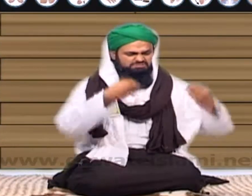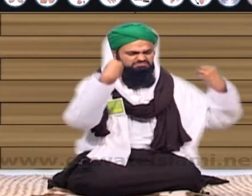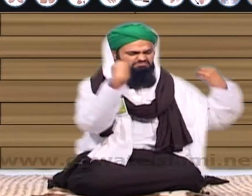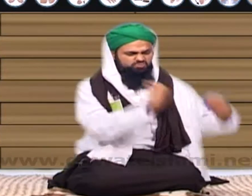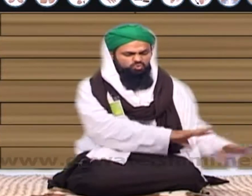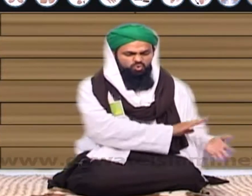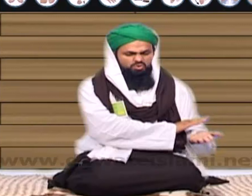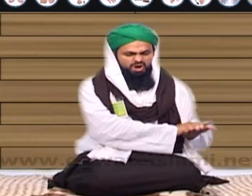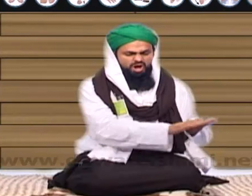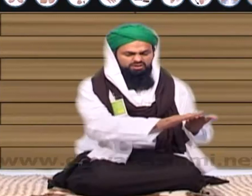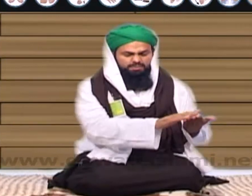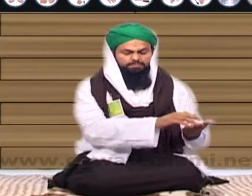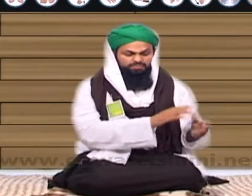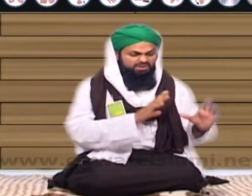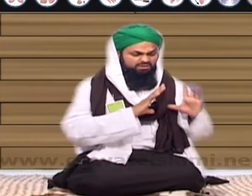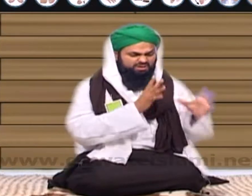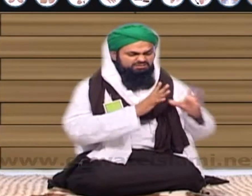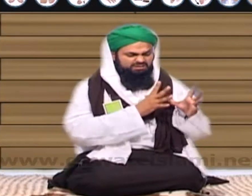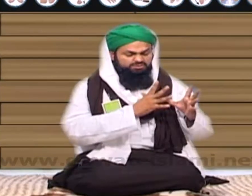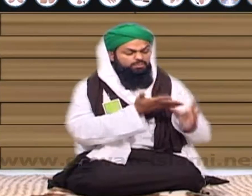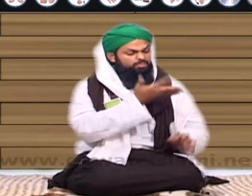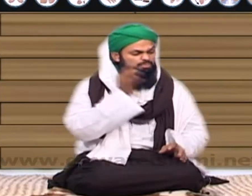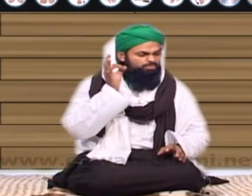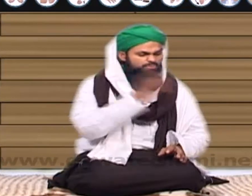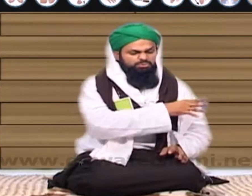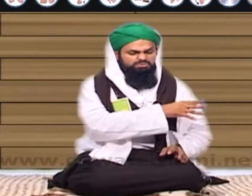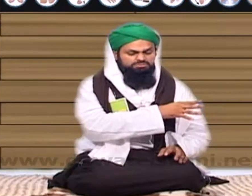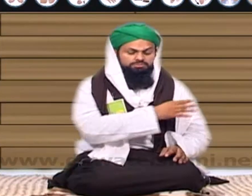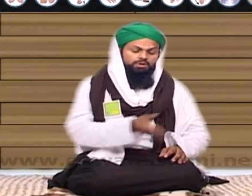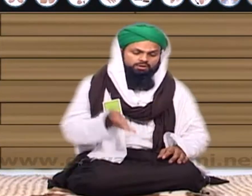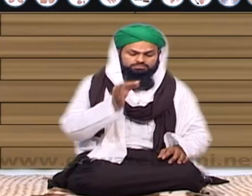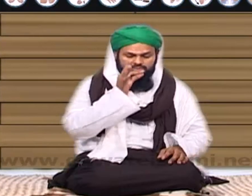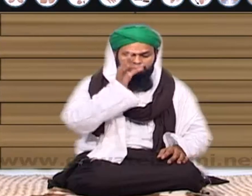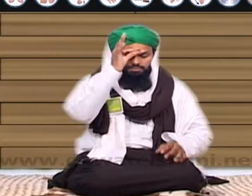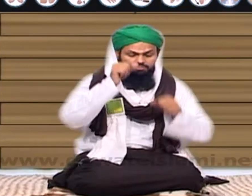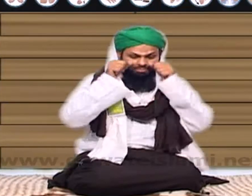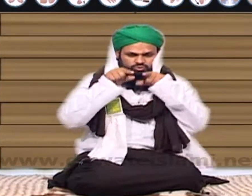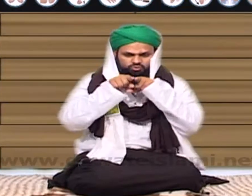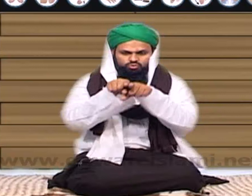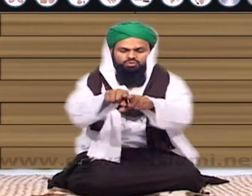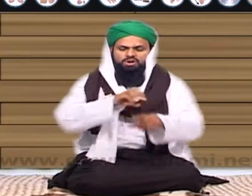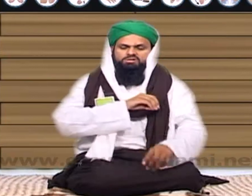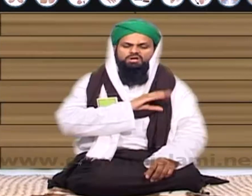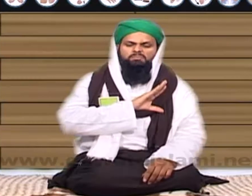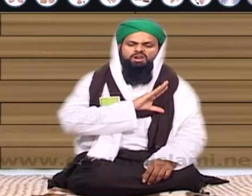فیشن پرستی کے دور سے نکل کر فیشن کو 3 طلاق دے کر میرے آقا کی سنت کو اپنا